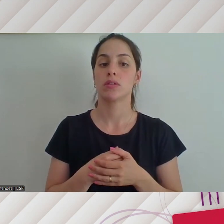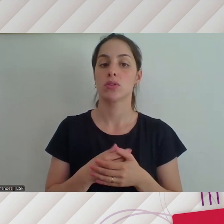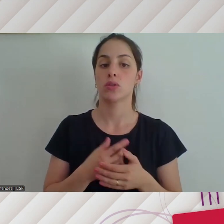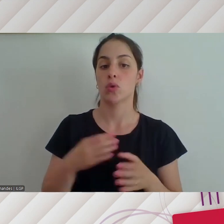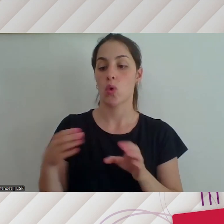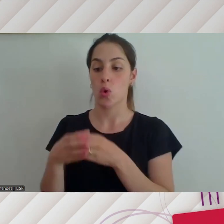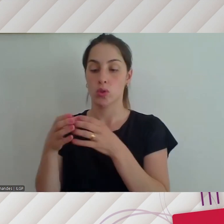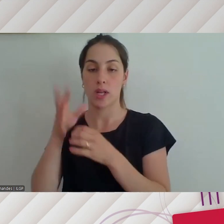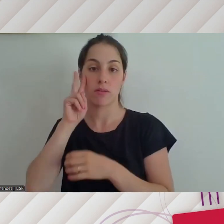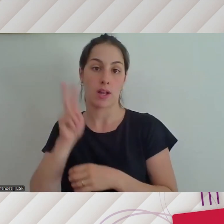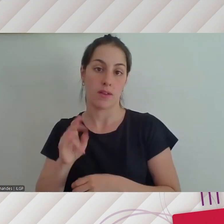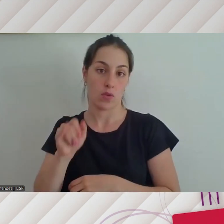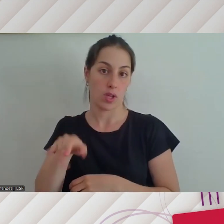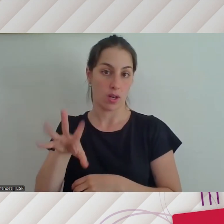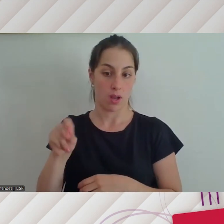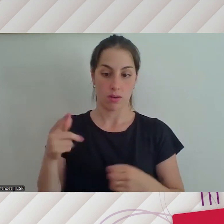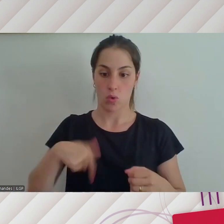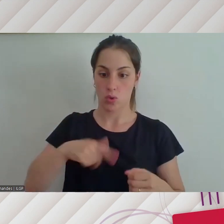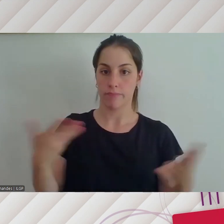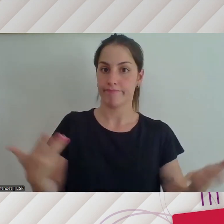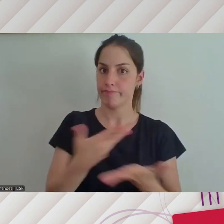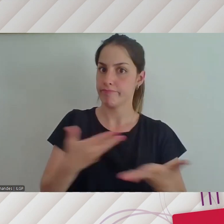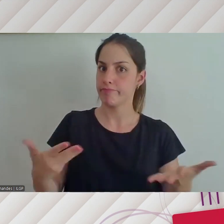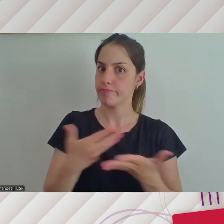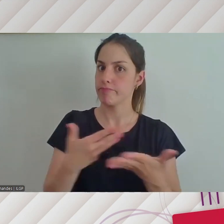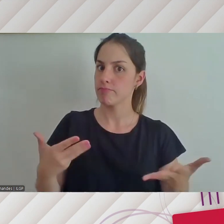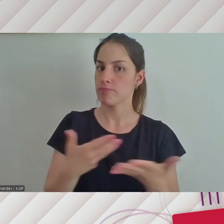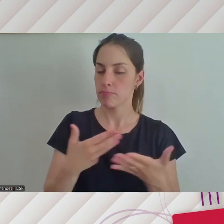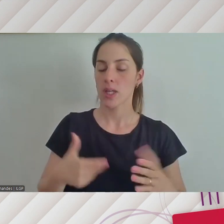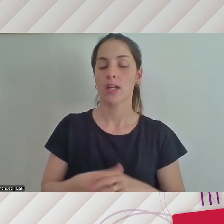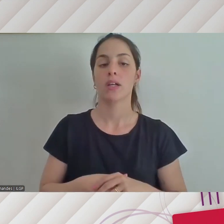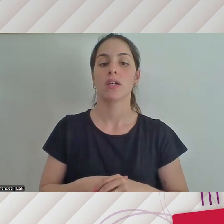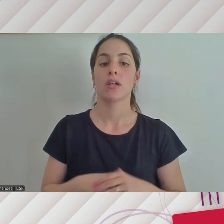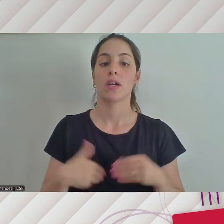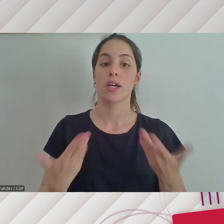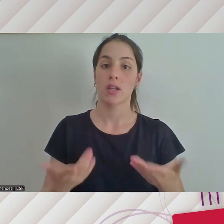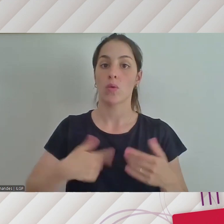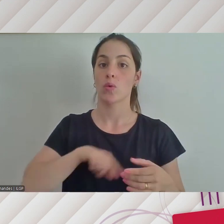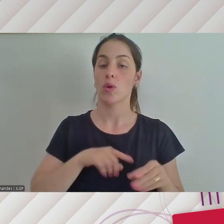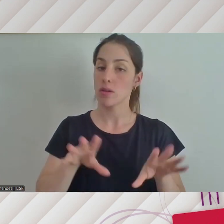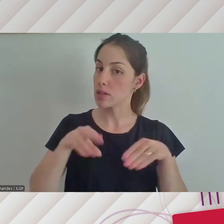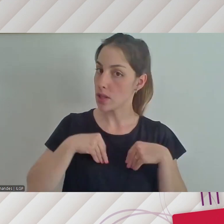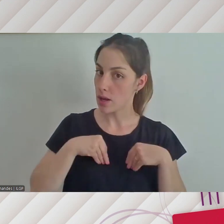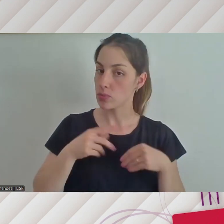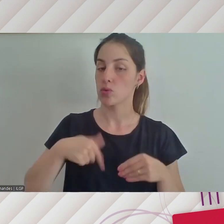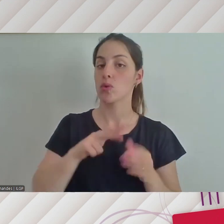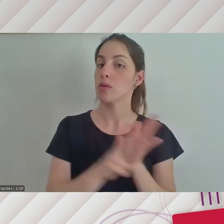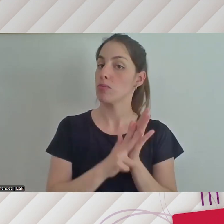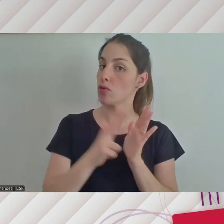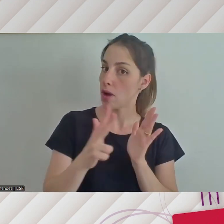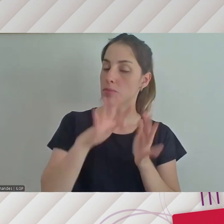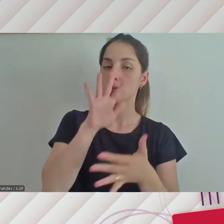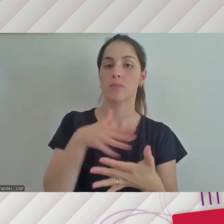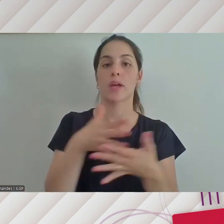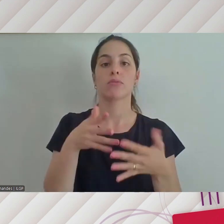Conselho Diretivo do INA. Devo-vos dizer que aprovámos o plano estratégico